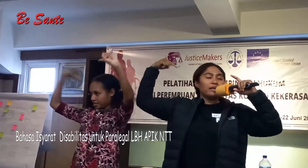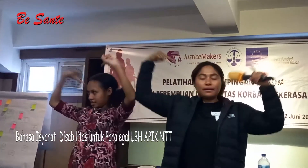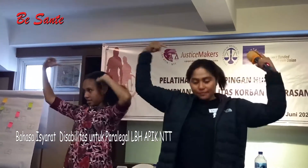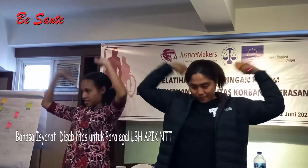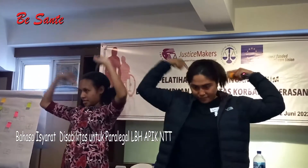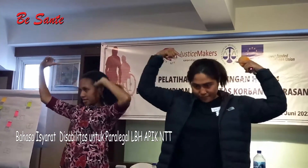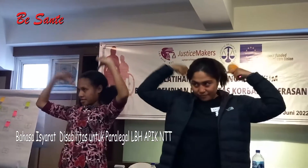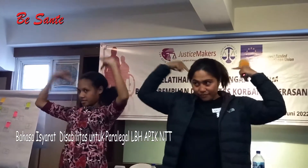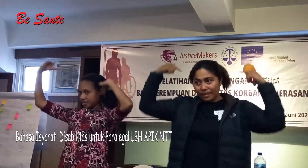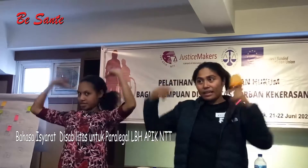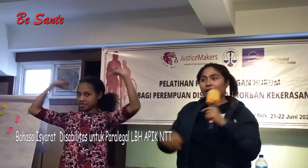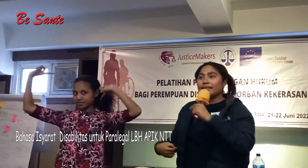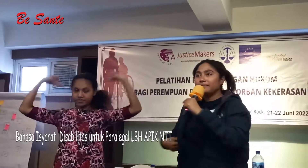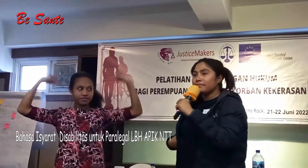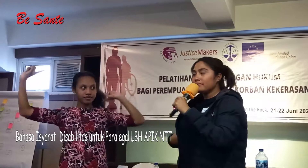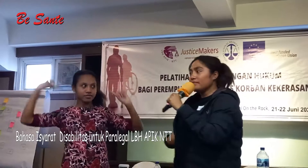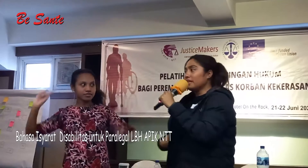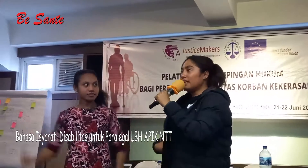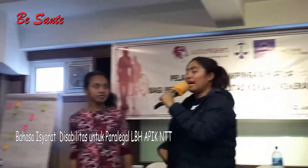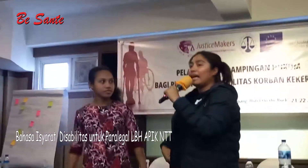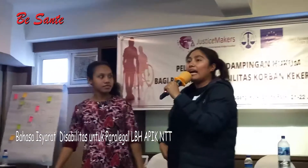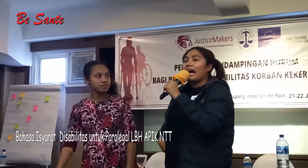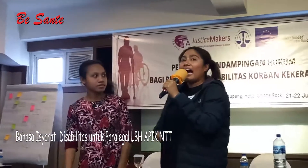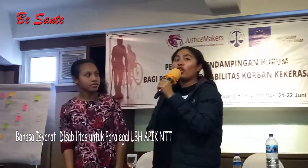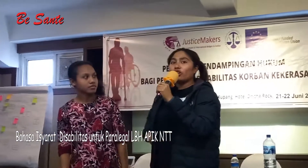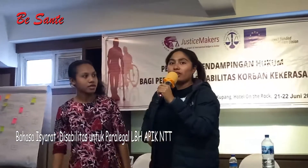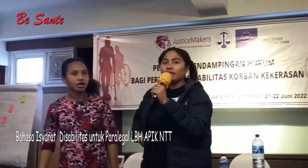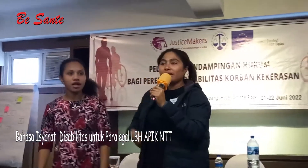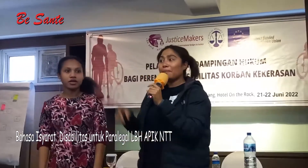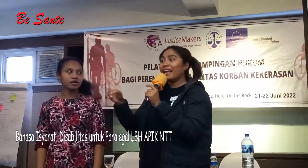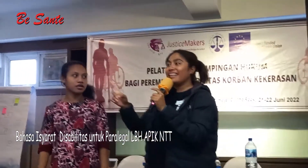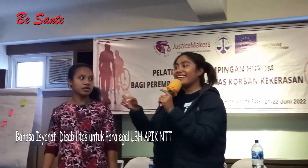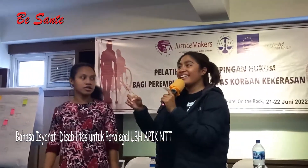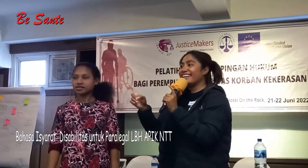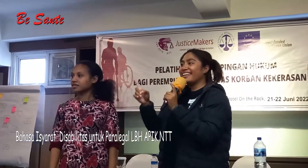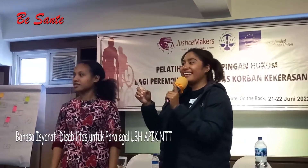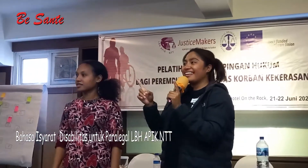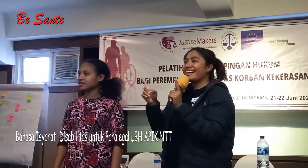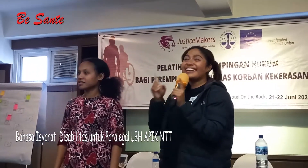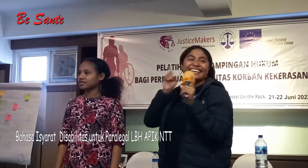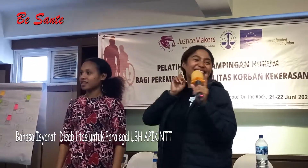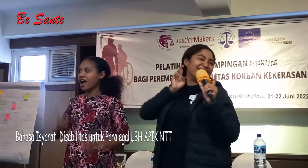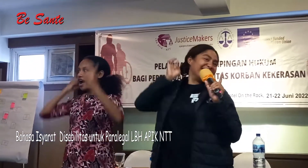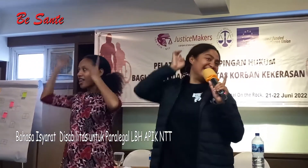begini. Mete. Nah. Alor, kebalik. Kan